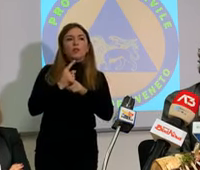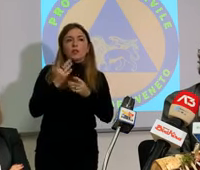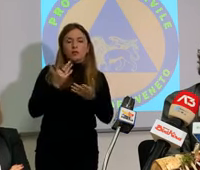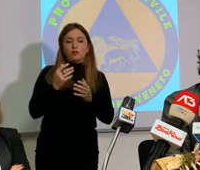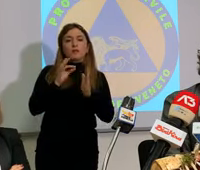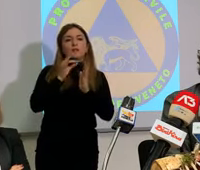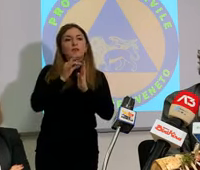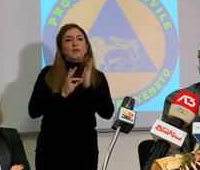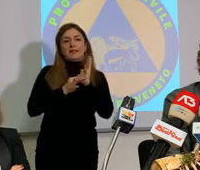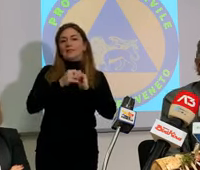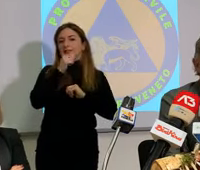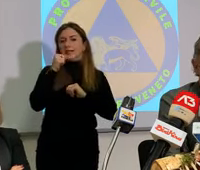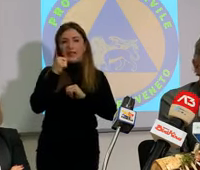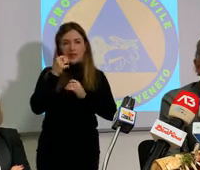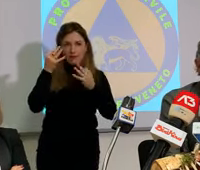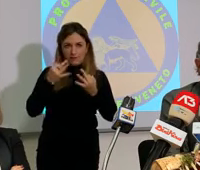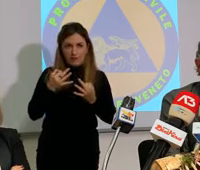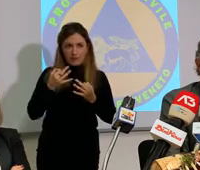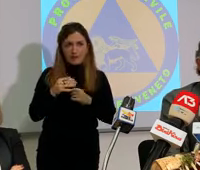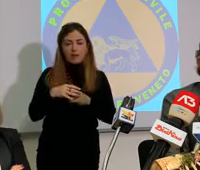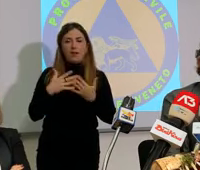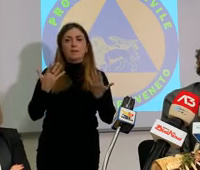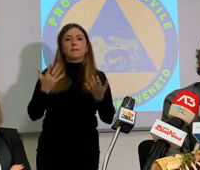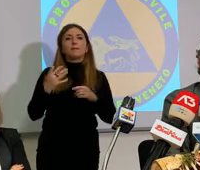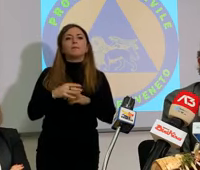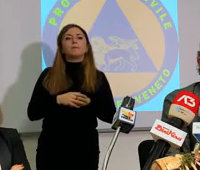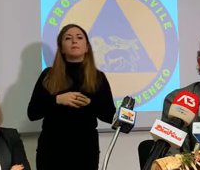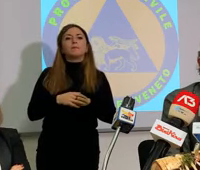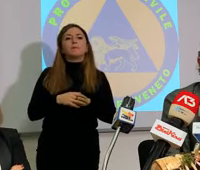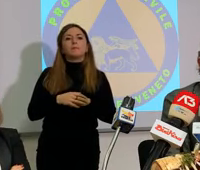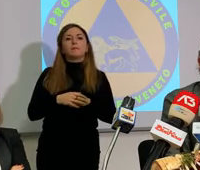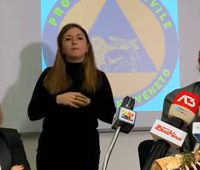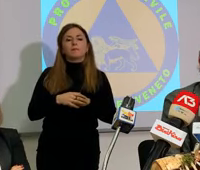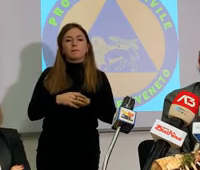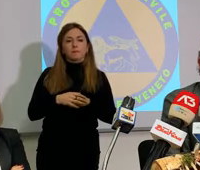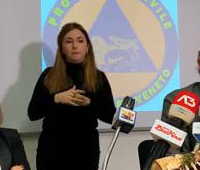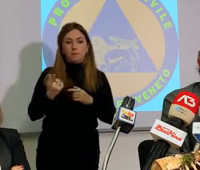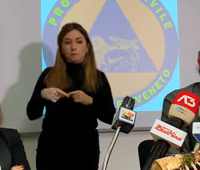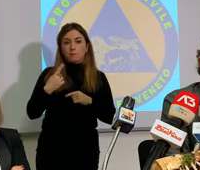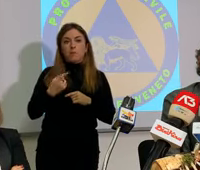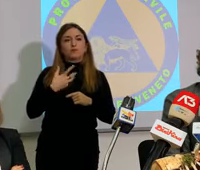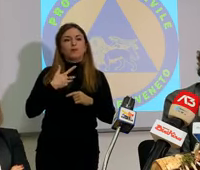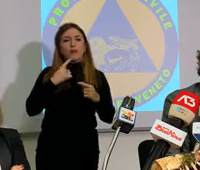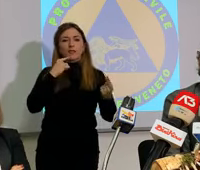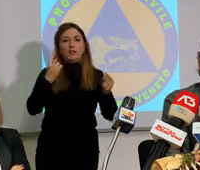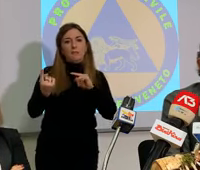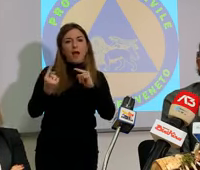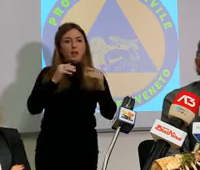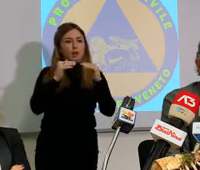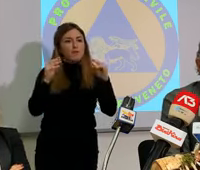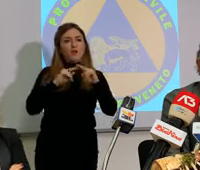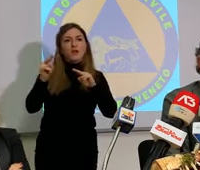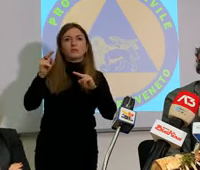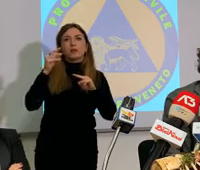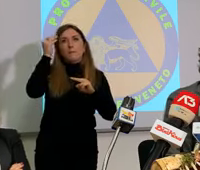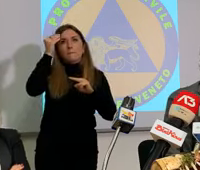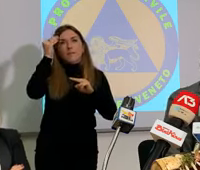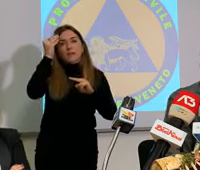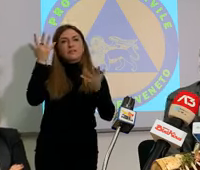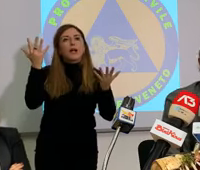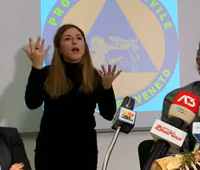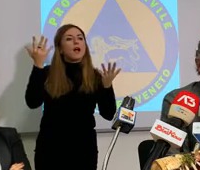restrizioni dopodiché lunedì in giornata ed esce questo dibattito nazionale che stanno pensando alle restrizioni nazionali si è